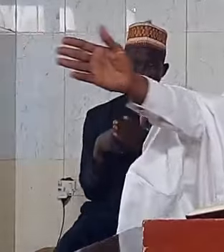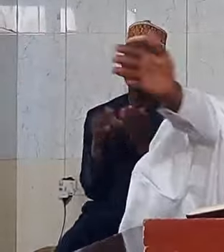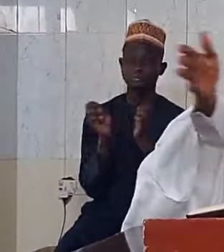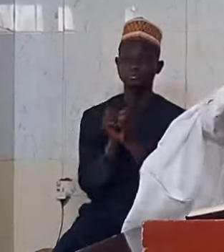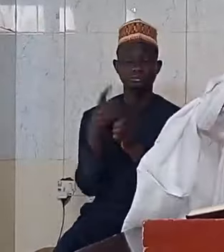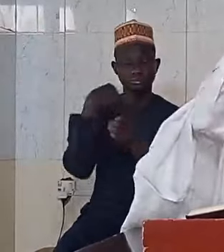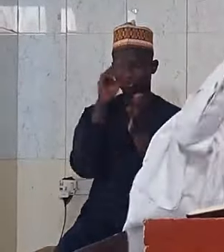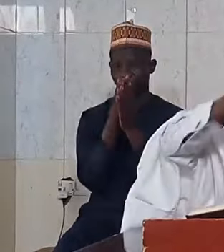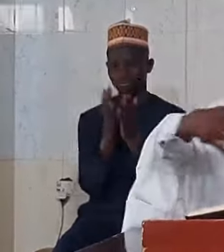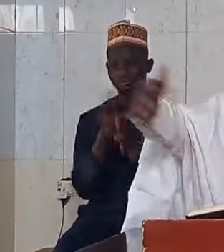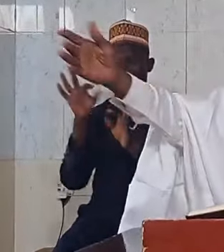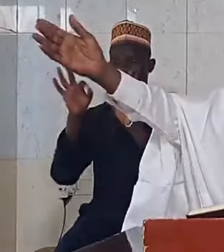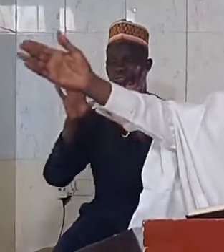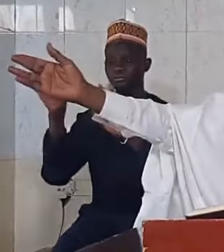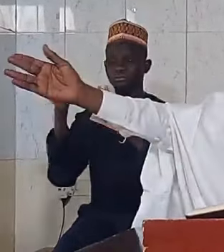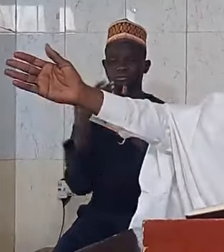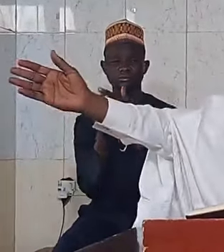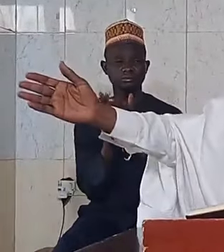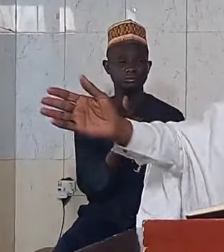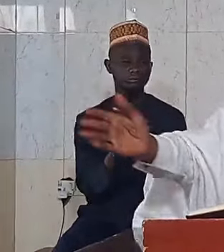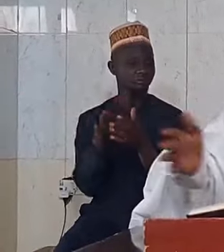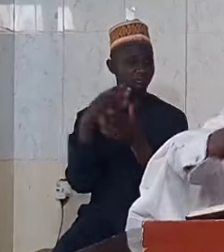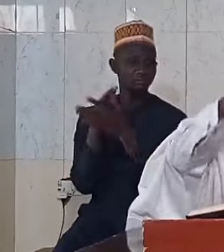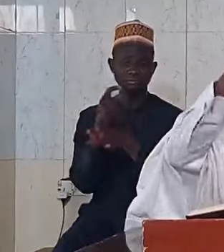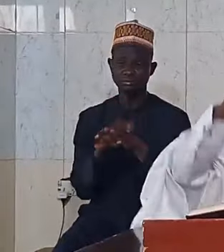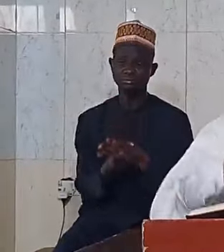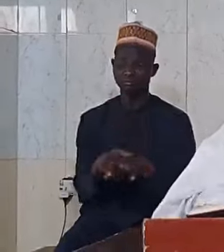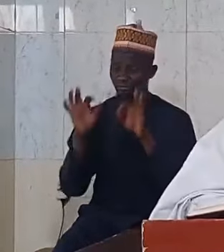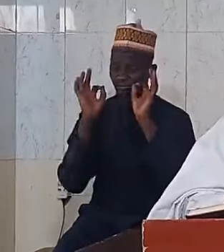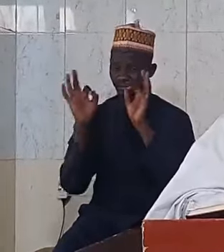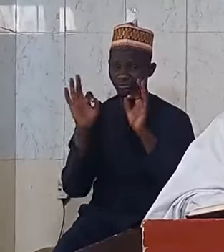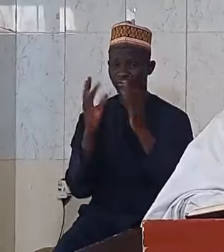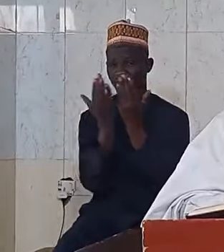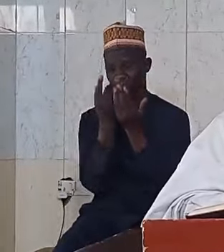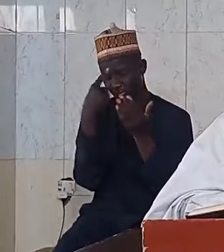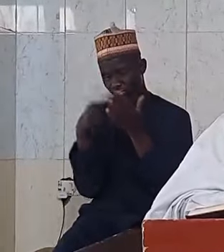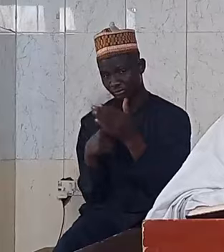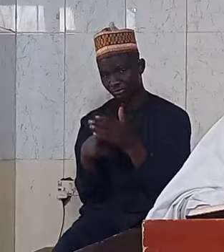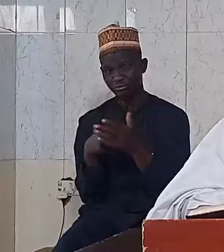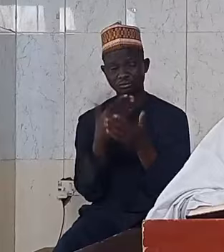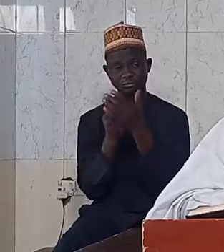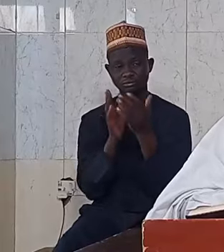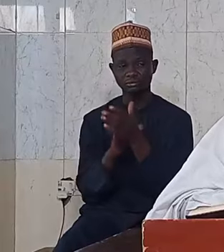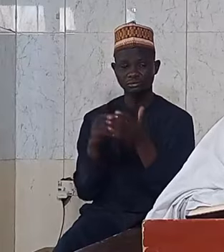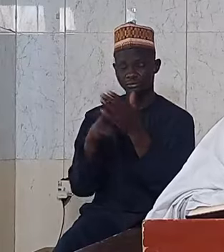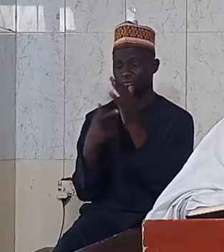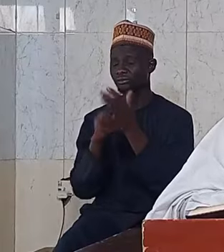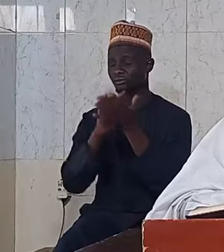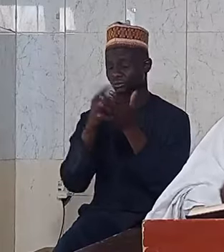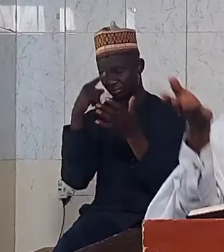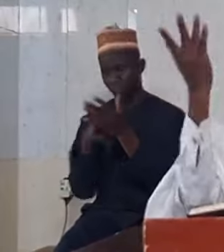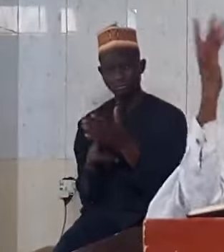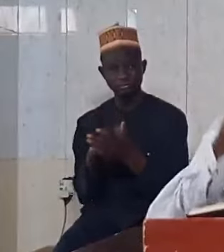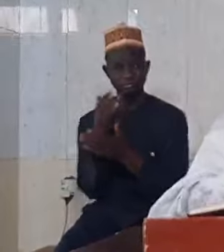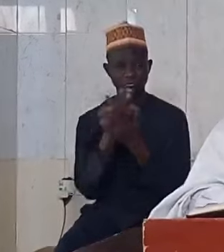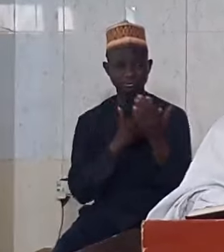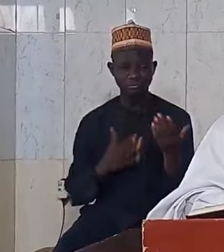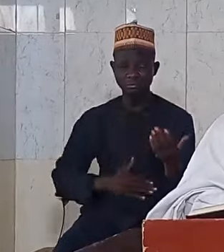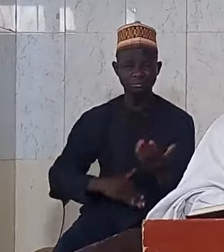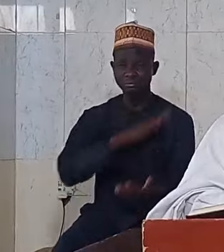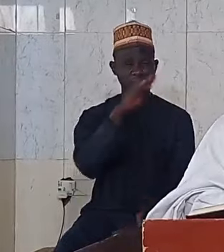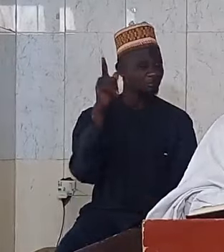Facebook zaka yi ta tsinta ga sunan malamai kullun a karatu wani ya ce maka addu'ar kaza maganin kaza da maganin kaza wani ma baya